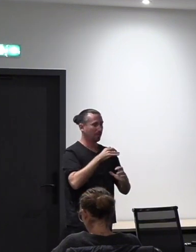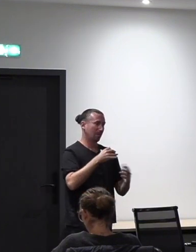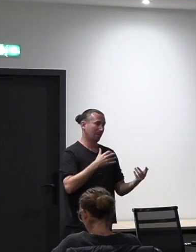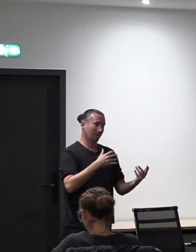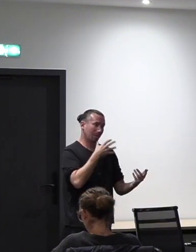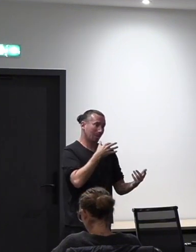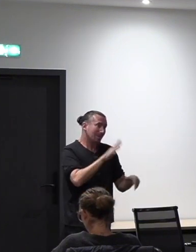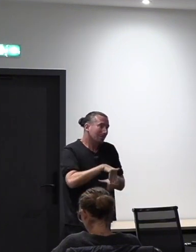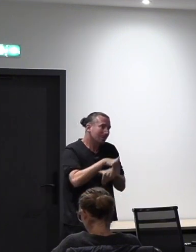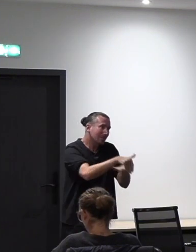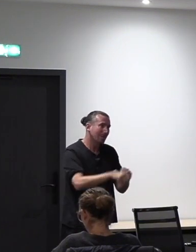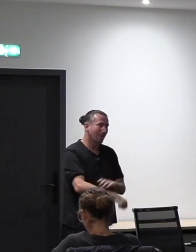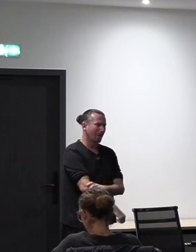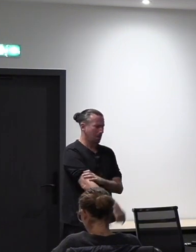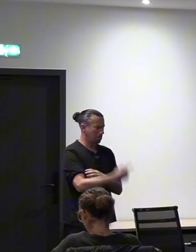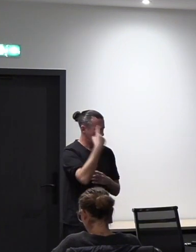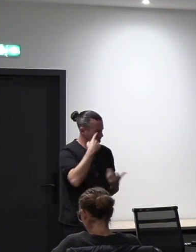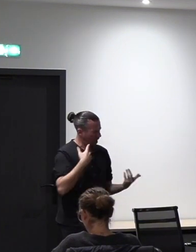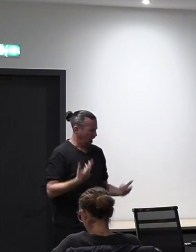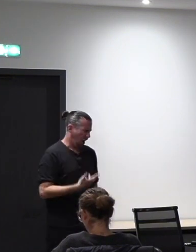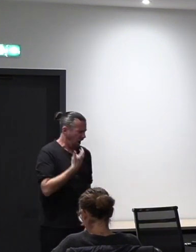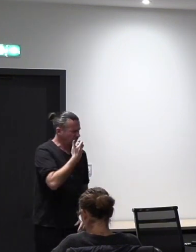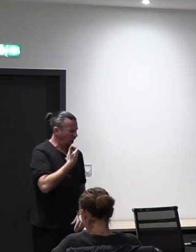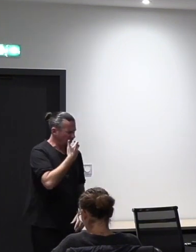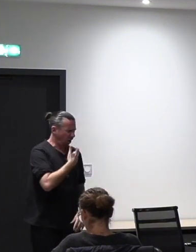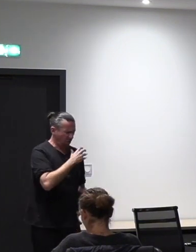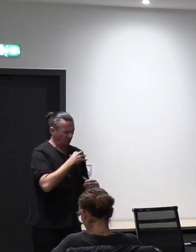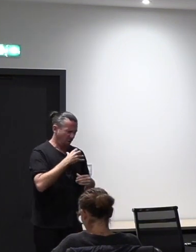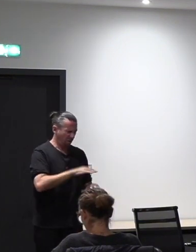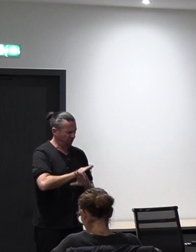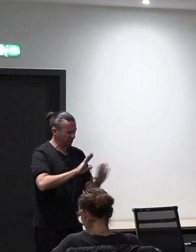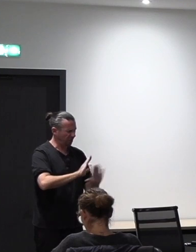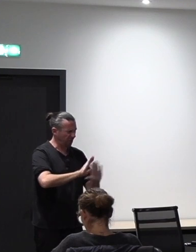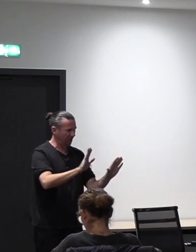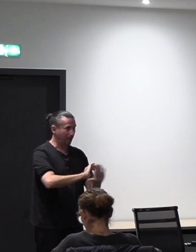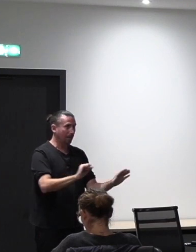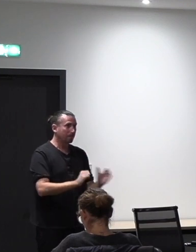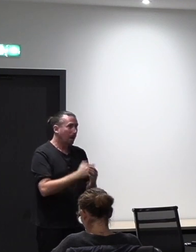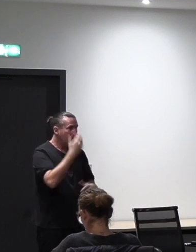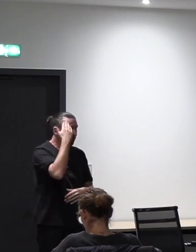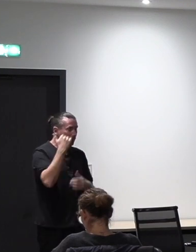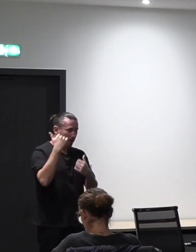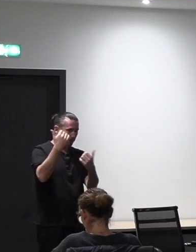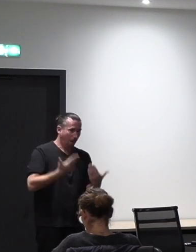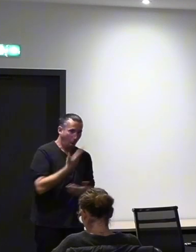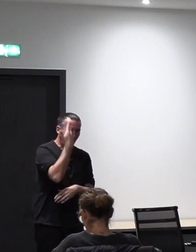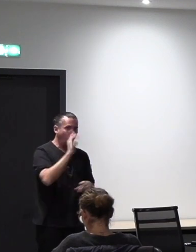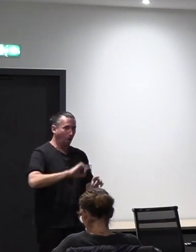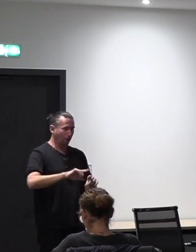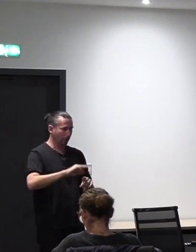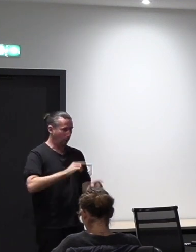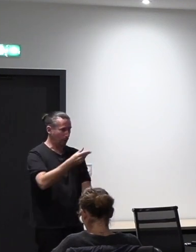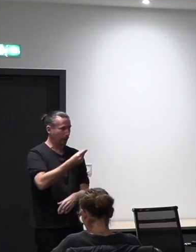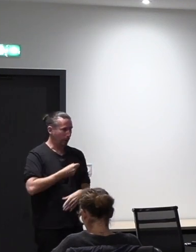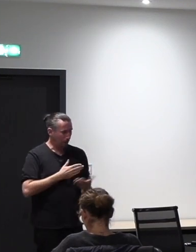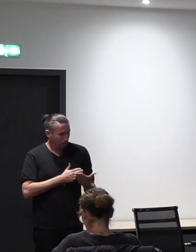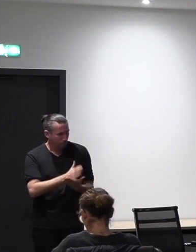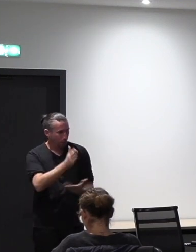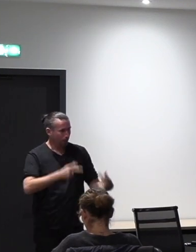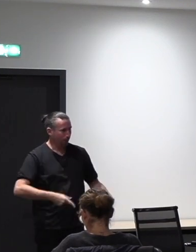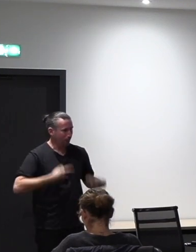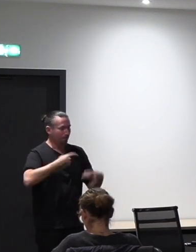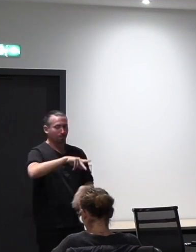martyriser de ne plus y arriver. Mais si par contre, on m'a permis de faire autre chose pour donner mon sens à ma vie dans l'état dans lequel je